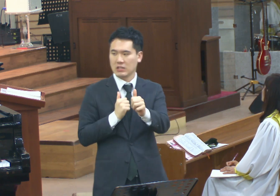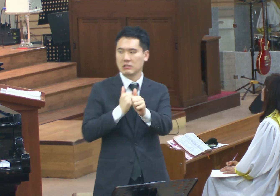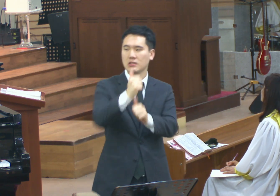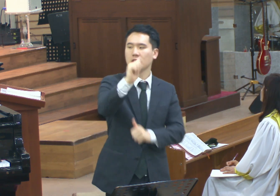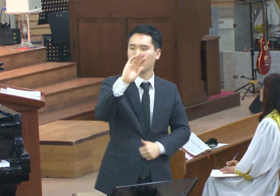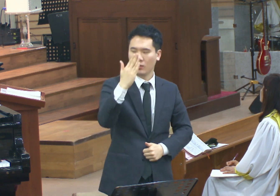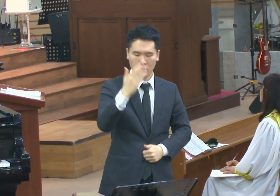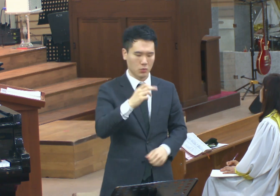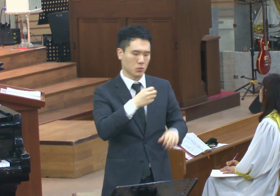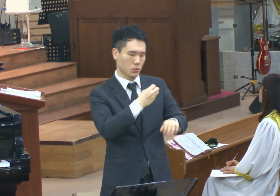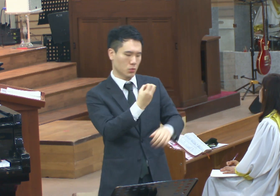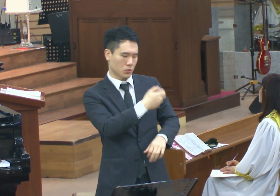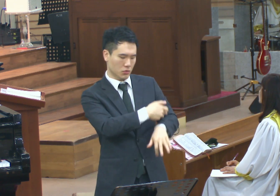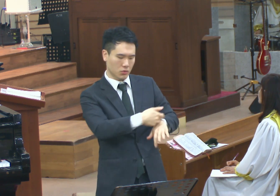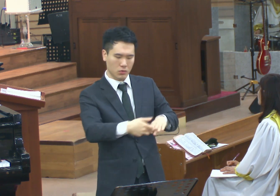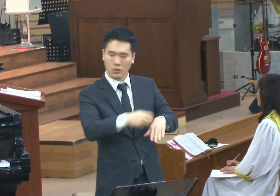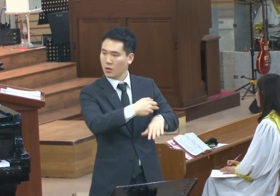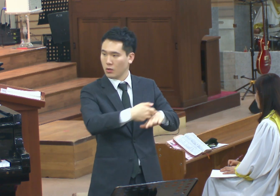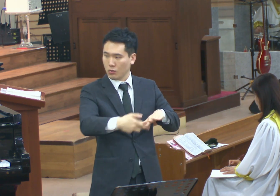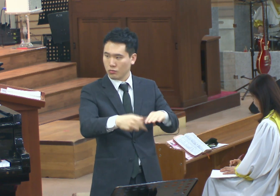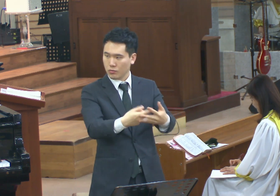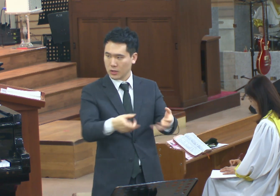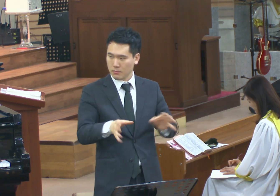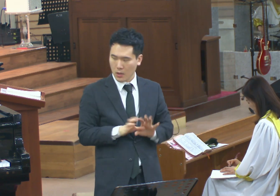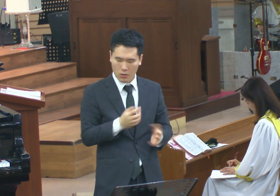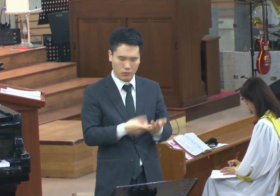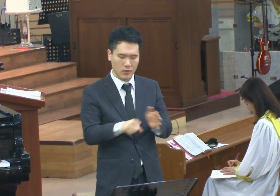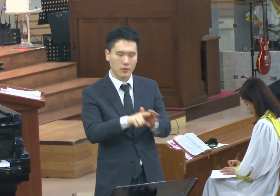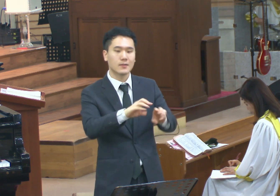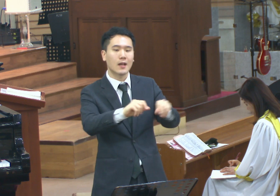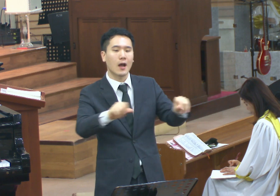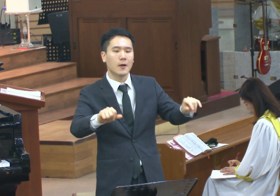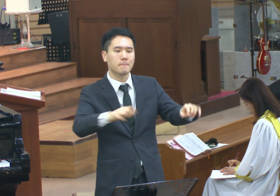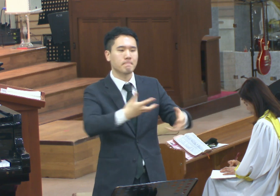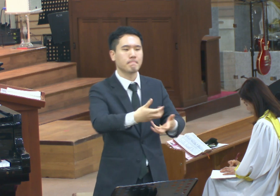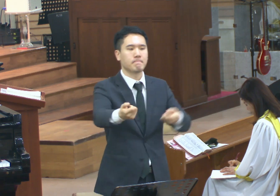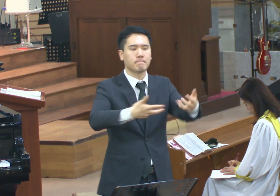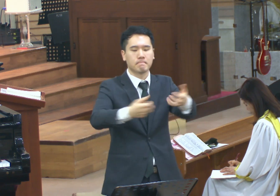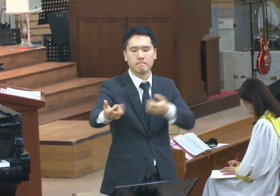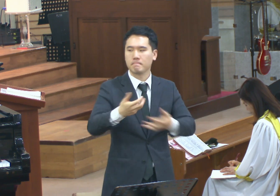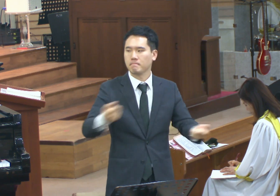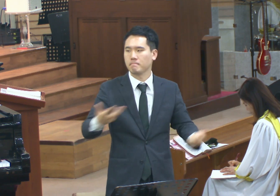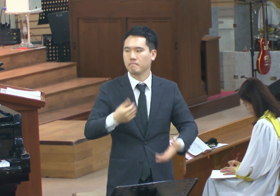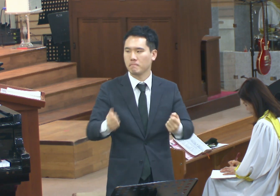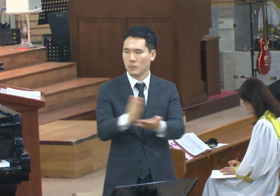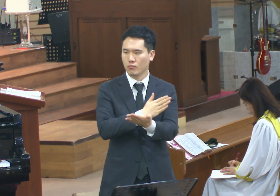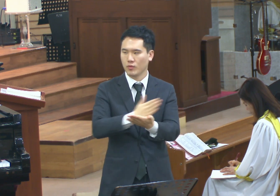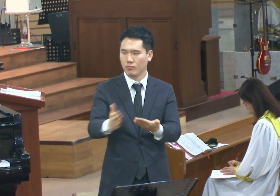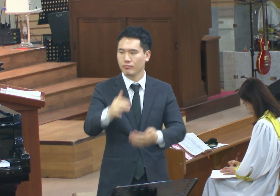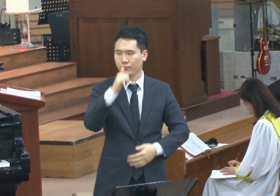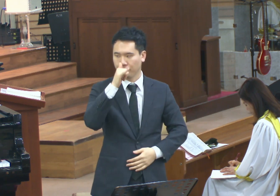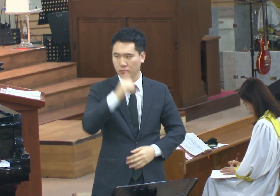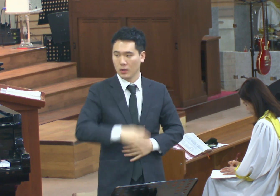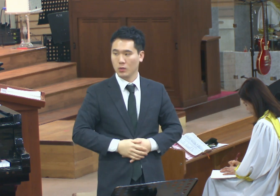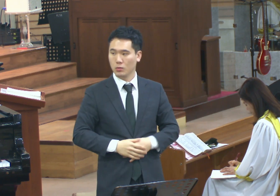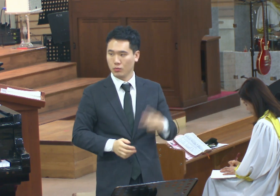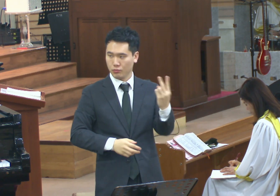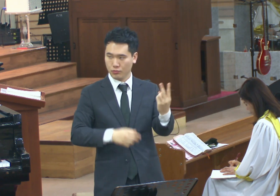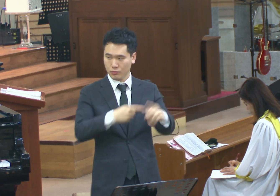자보다 우박에 죽은 자가 많도록 그렇게 역사하신 것을 봅니다. 그리고 12지파를 위해서 땅을 분배를 했는데